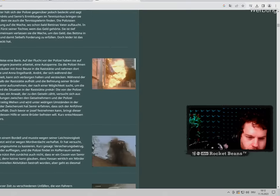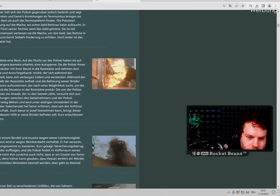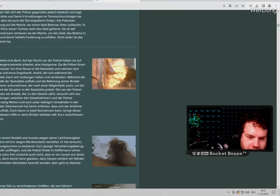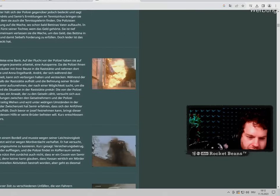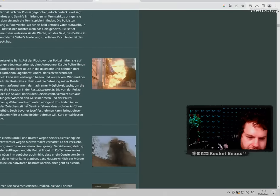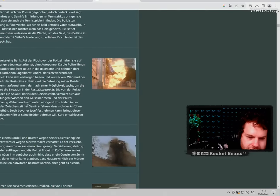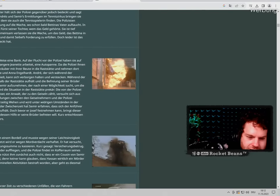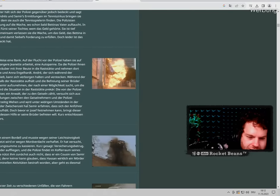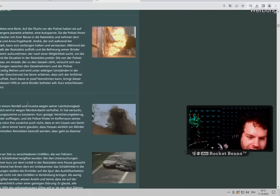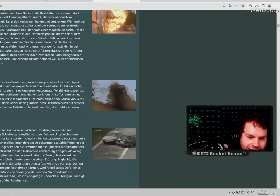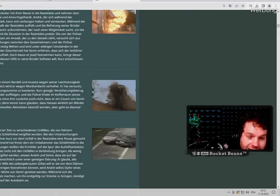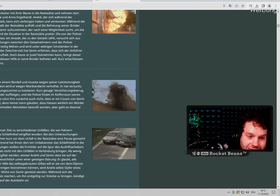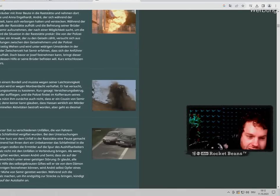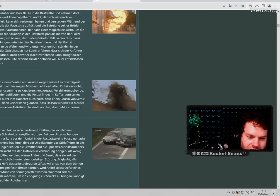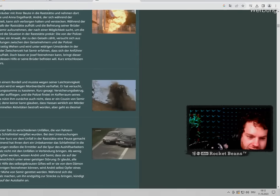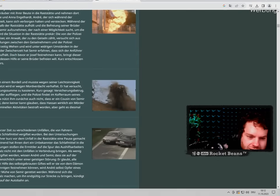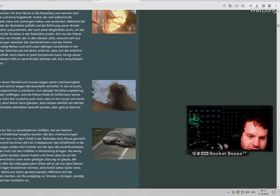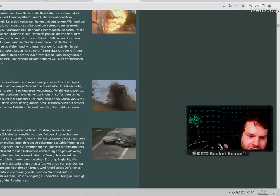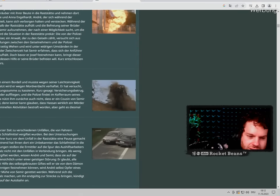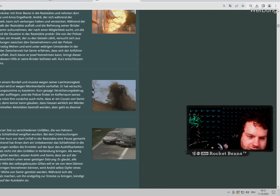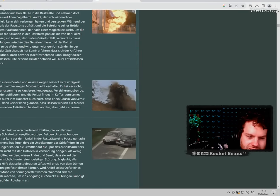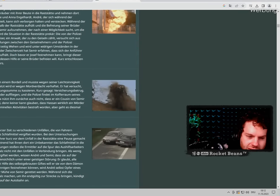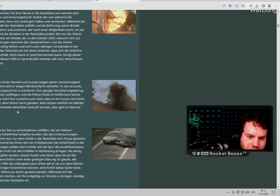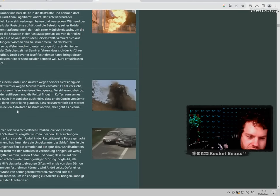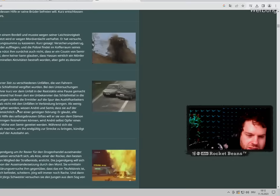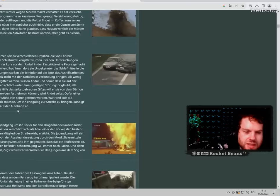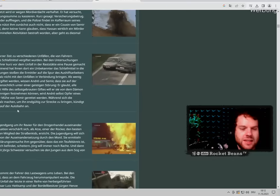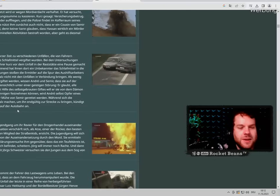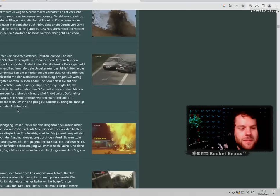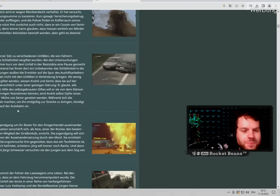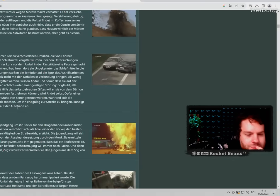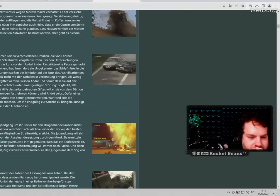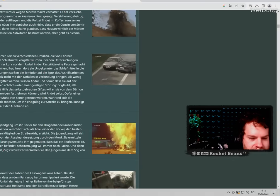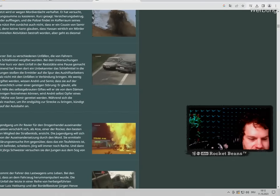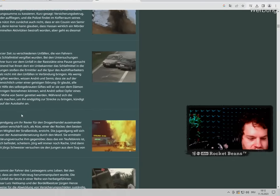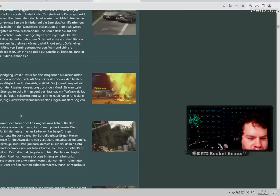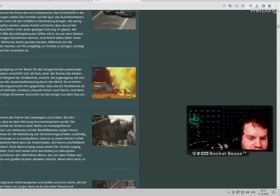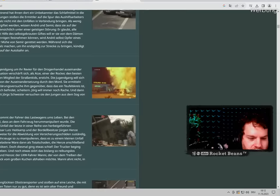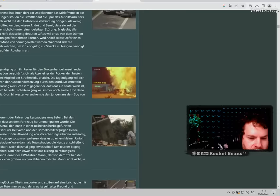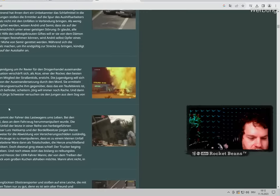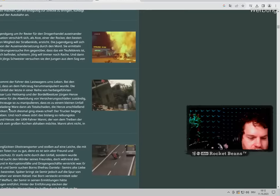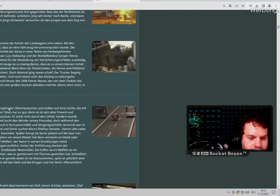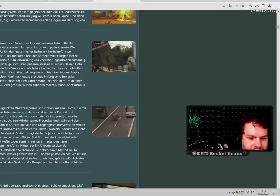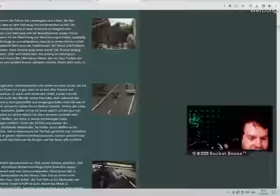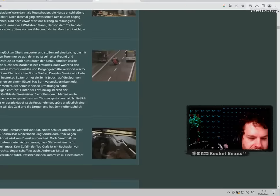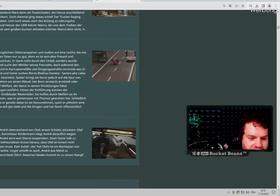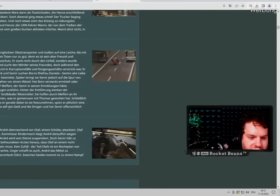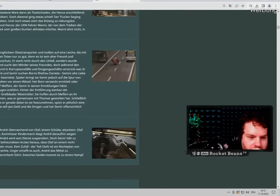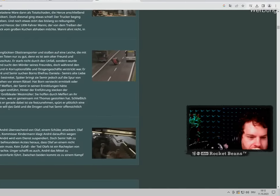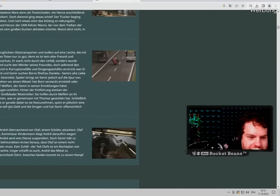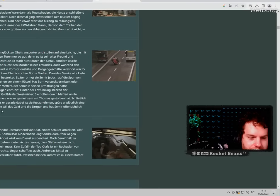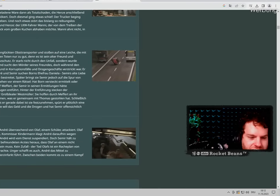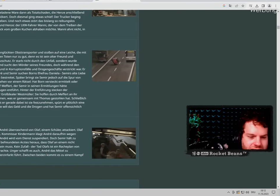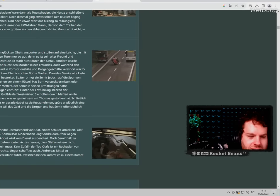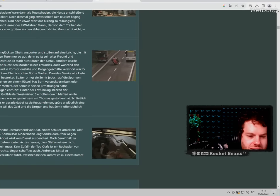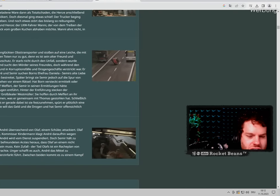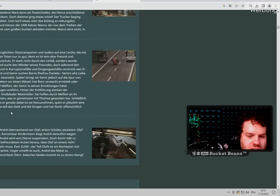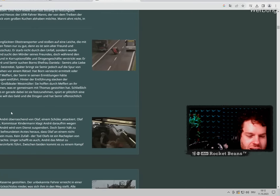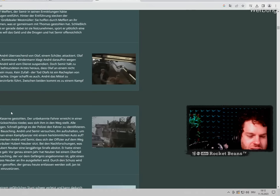Kurze Rast. Leichenwagen. Gift. Zwischen den Fronten Schnäppchenjäger. Fauli Äpfel. Schlag